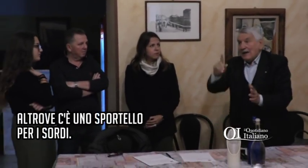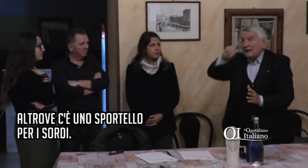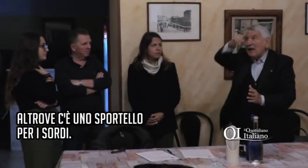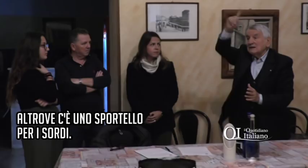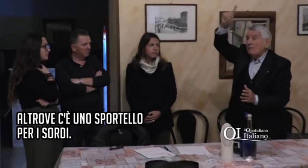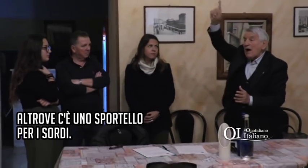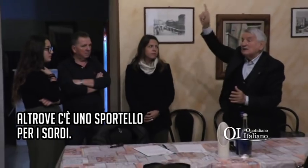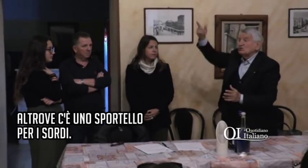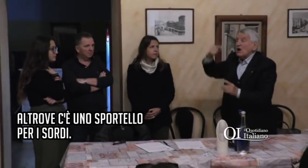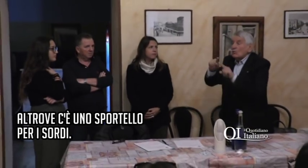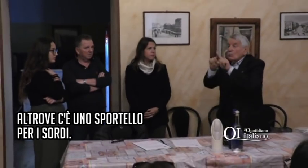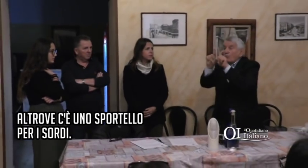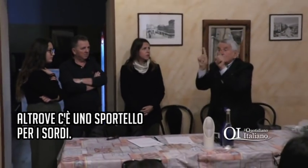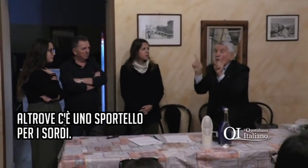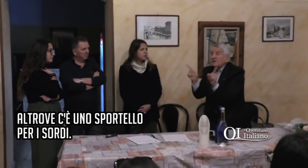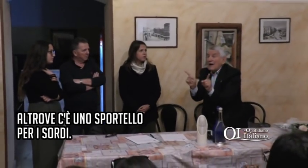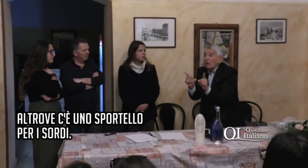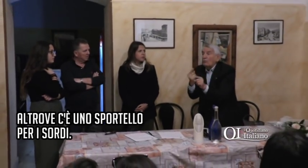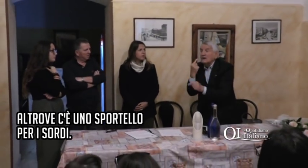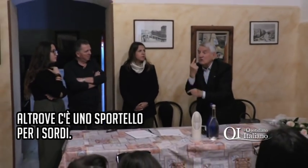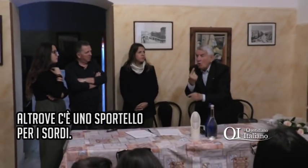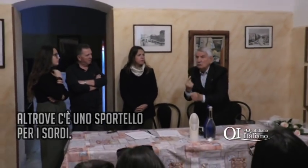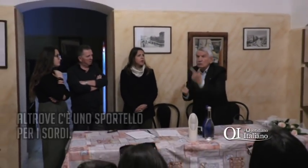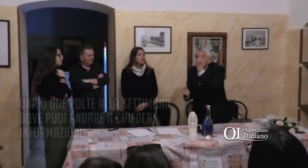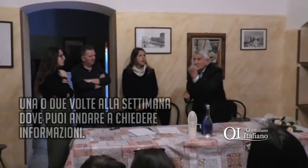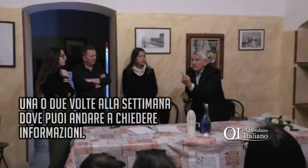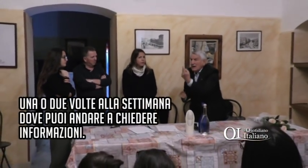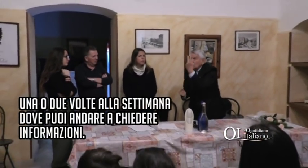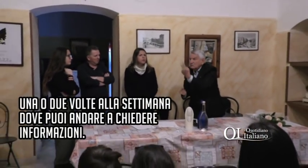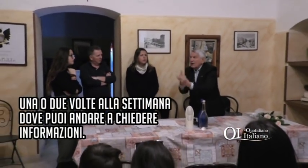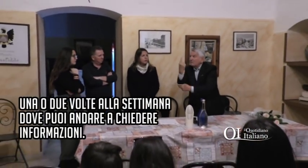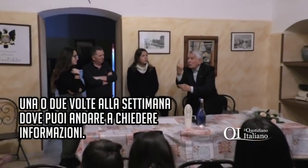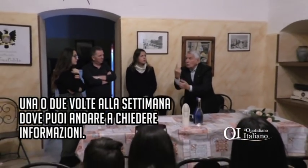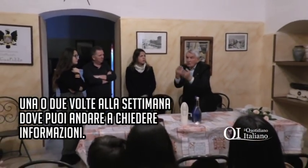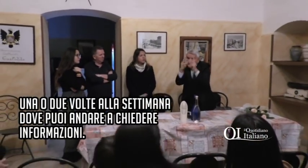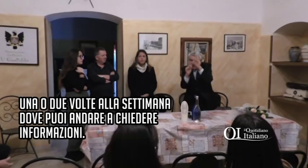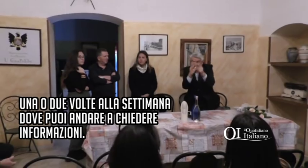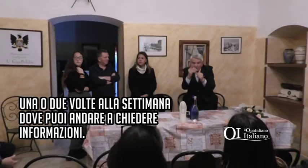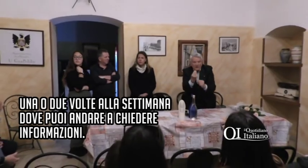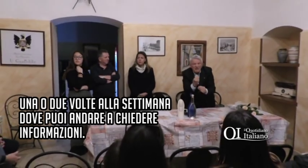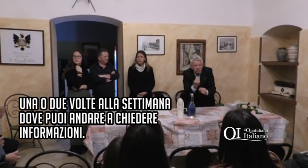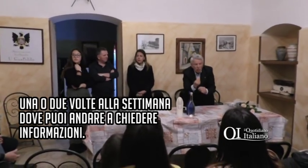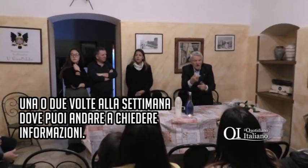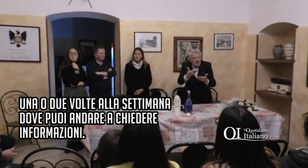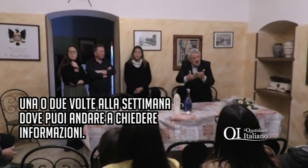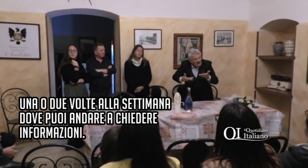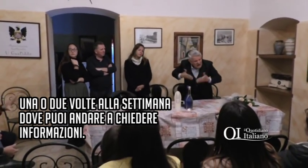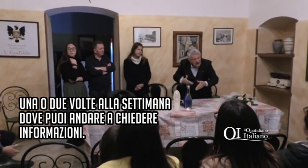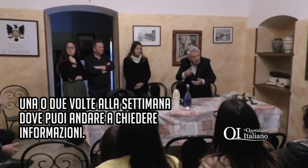Le altre parti, c'è un portello per i soldi, ma si vende vende perché vuoi, c'è il cantante